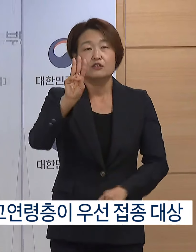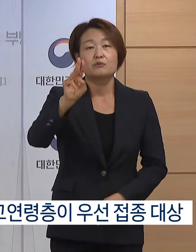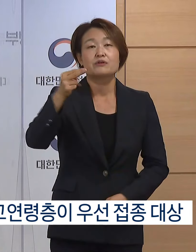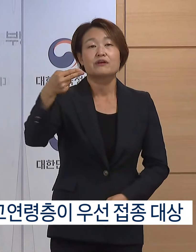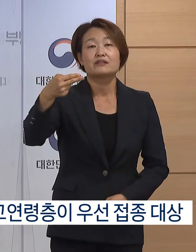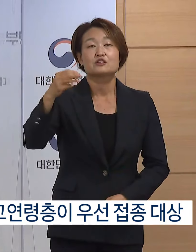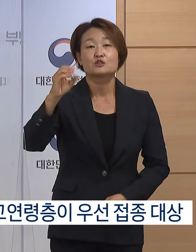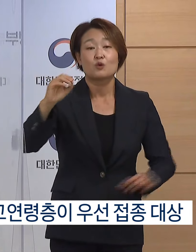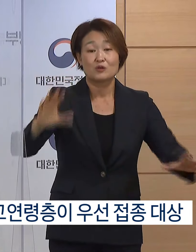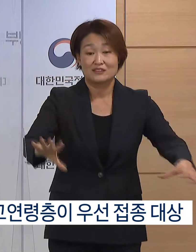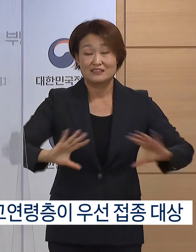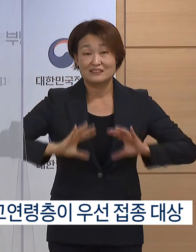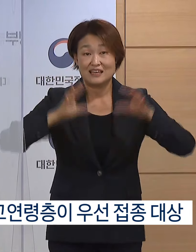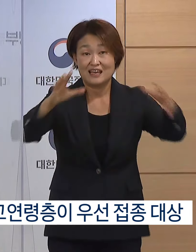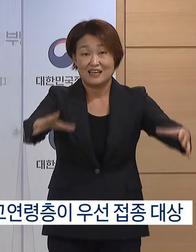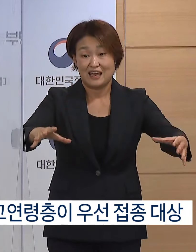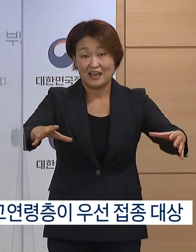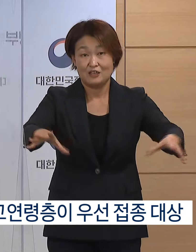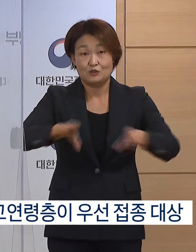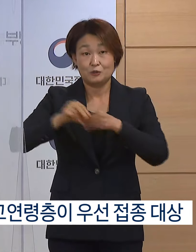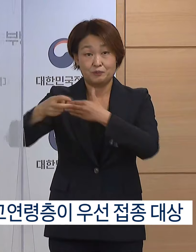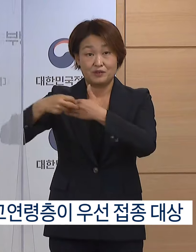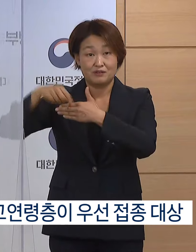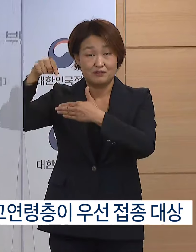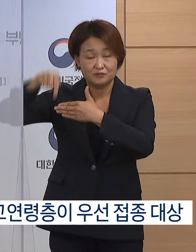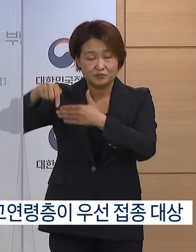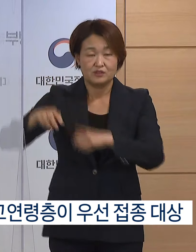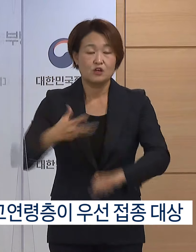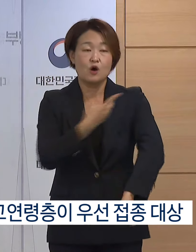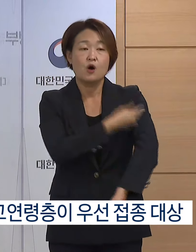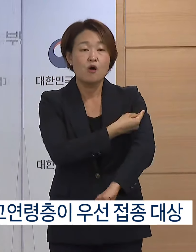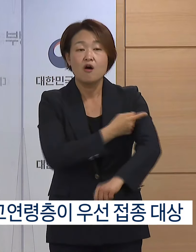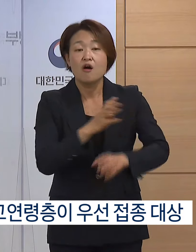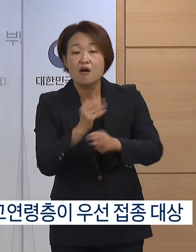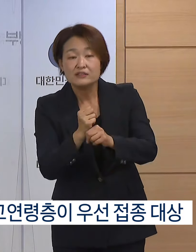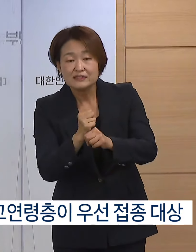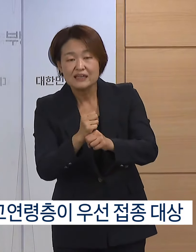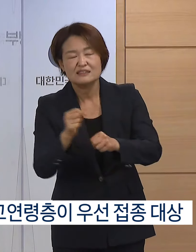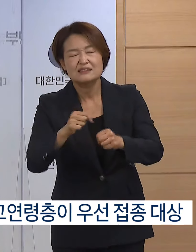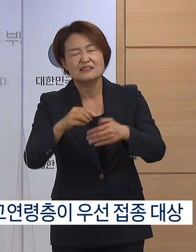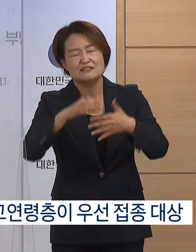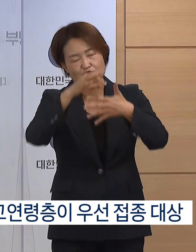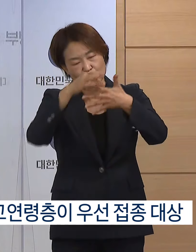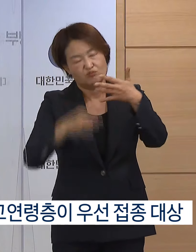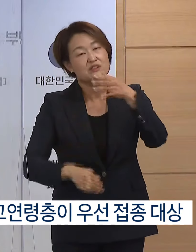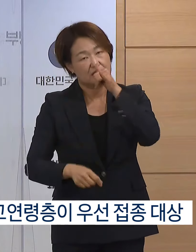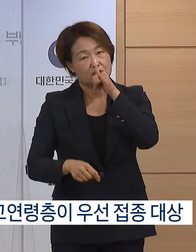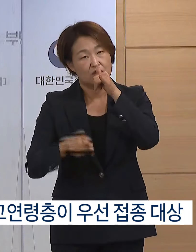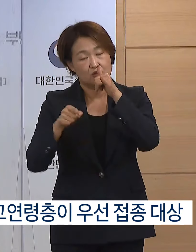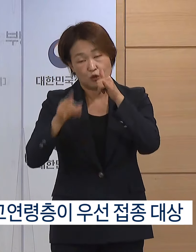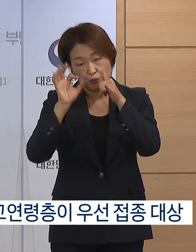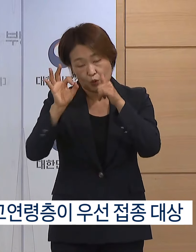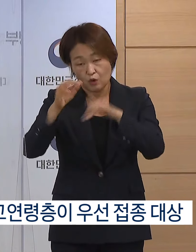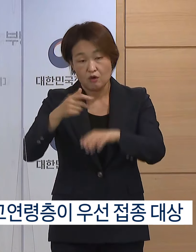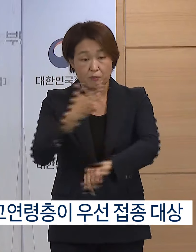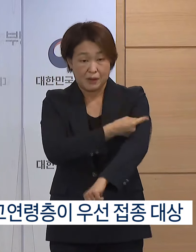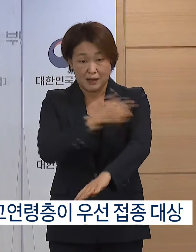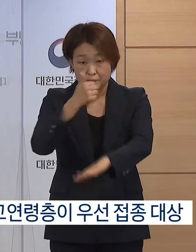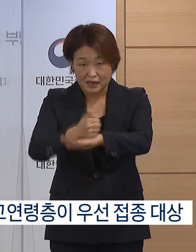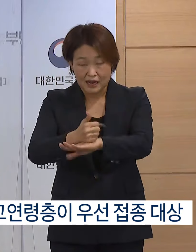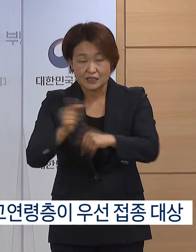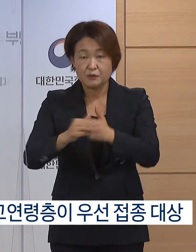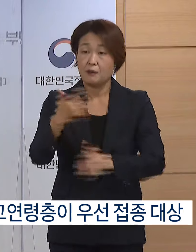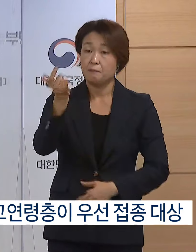세계보건기구 추가 접종 가이드라인, 접종 효과 지속 기간 등을 고려하여 마지막 접종 또는